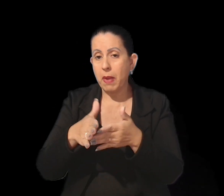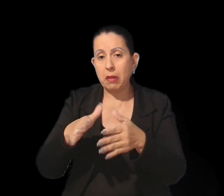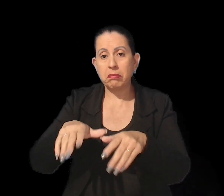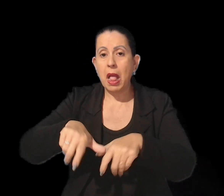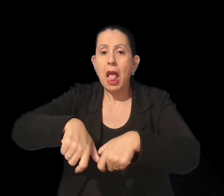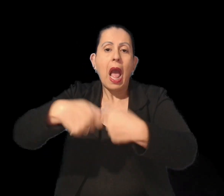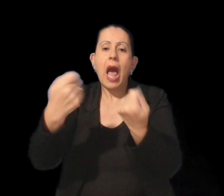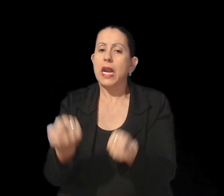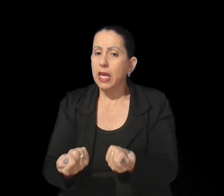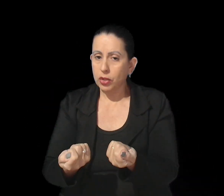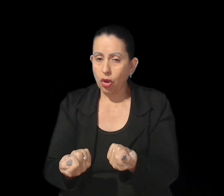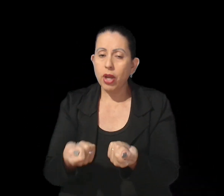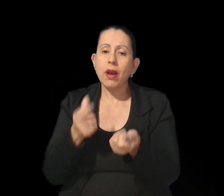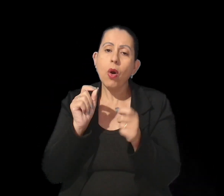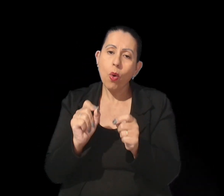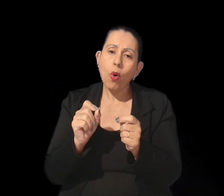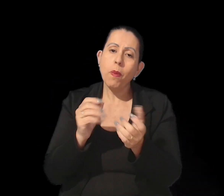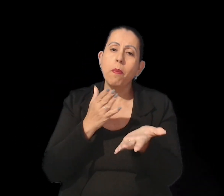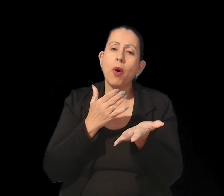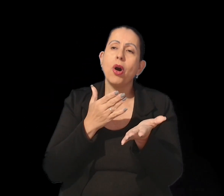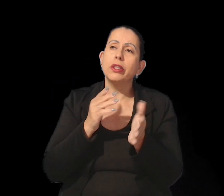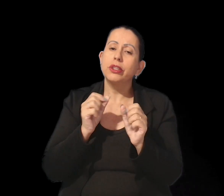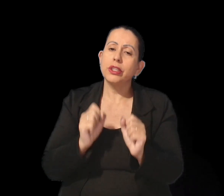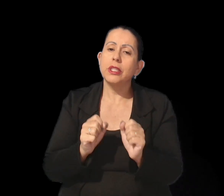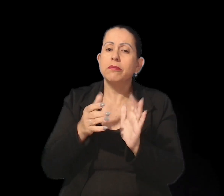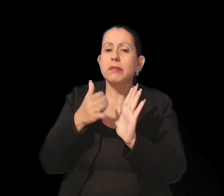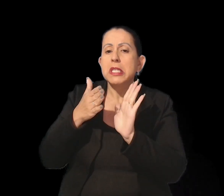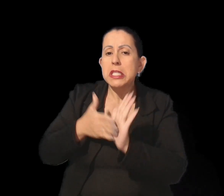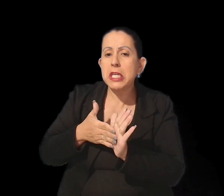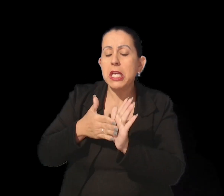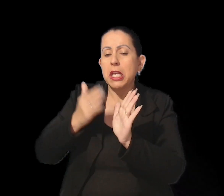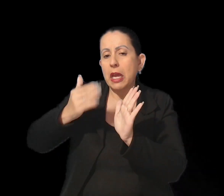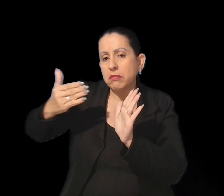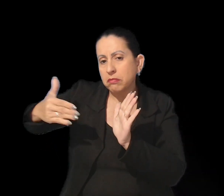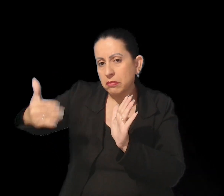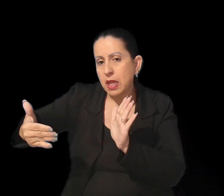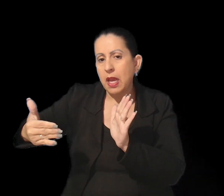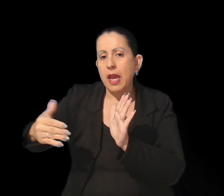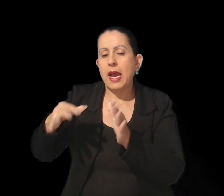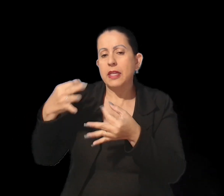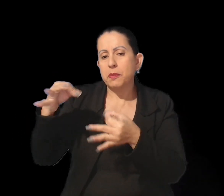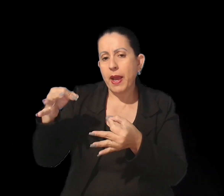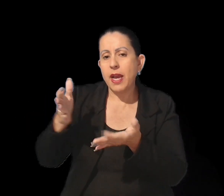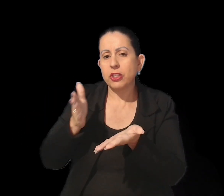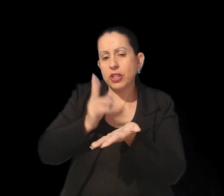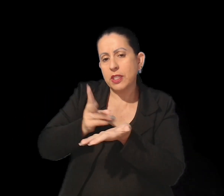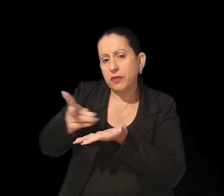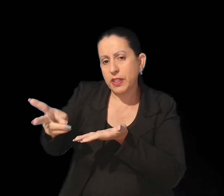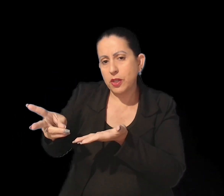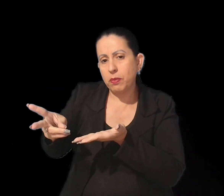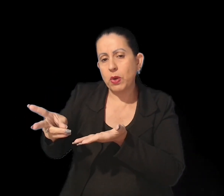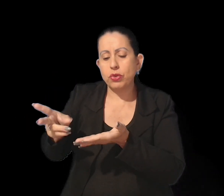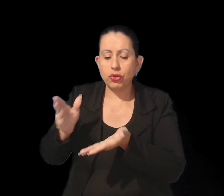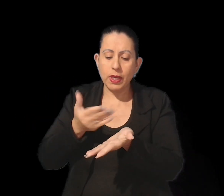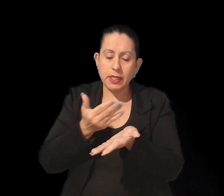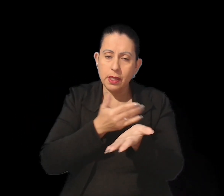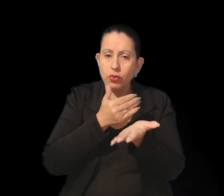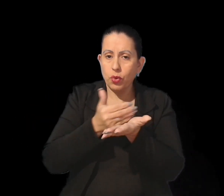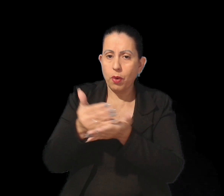forma aleatória ou pode seguir, né, as páginas e fazer uma continuação do